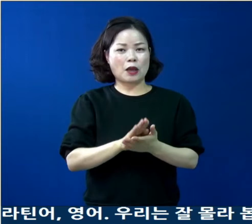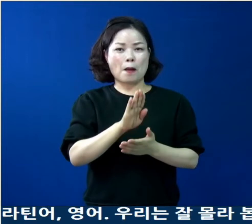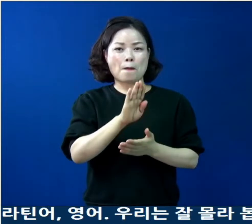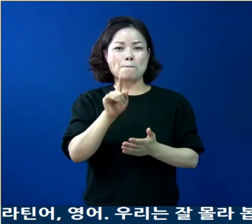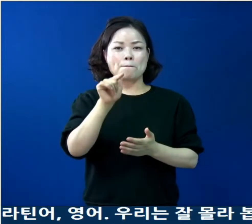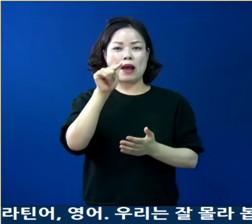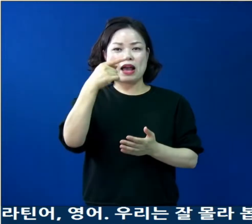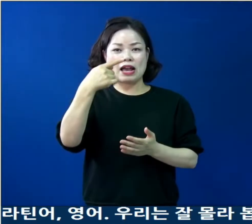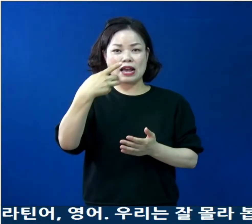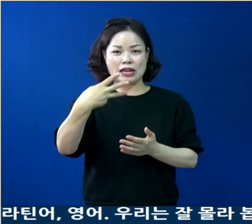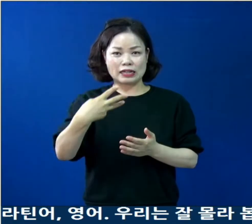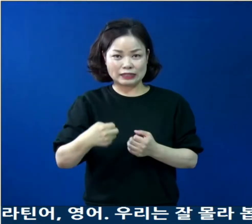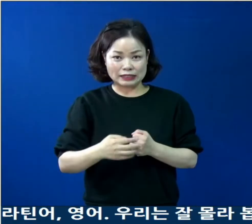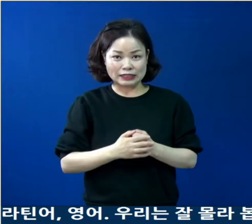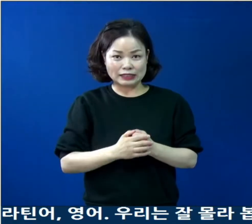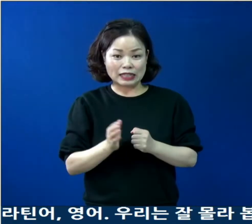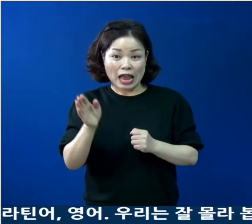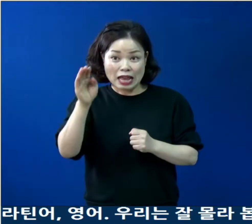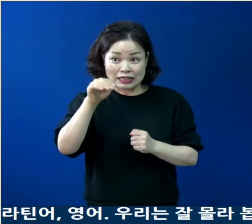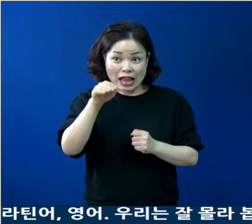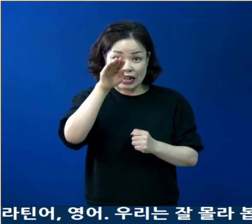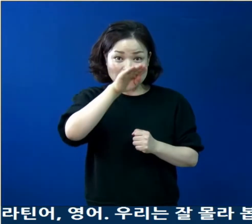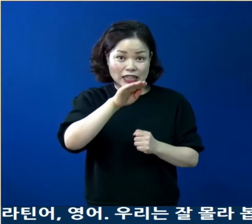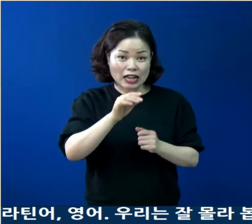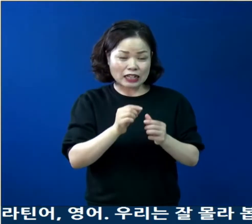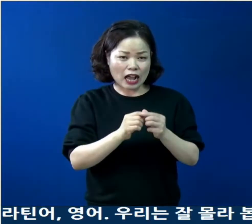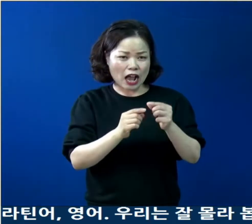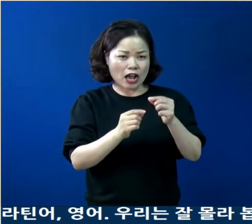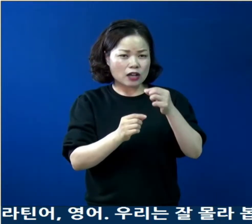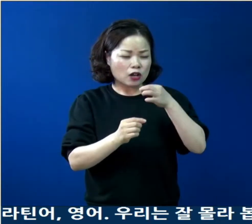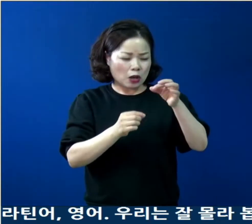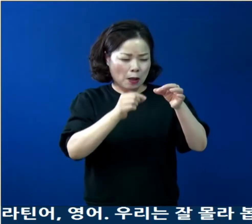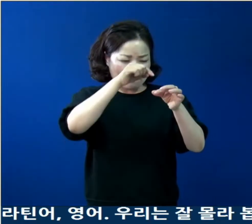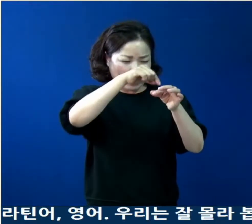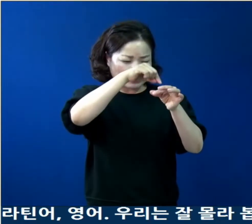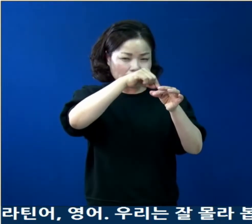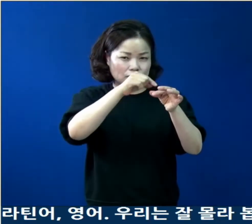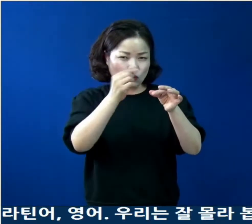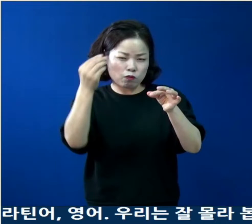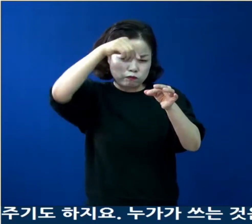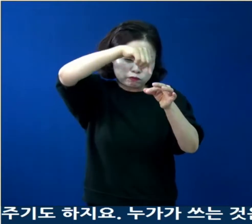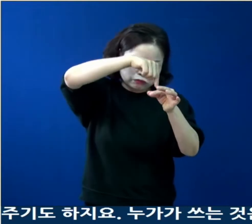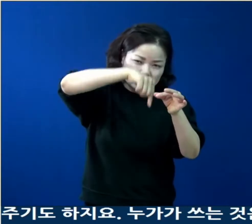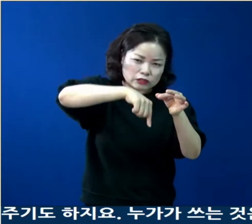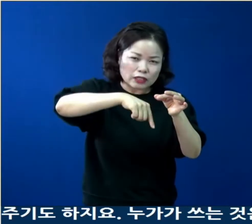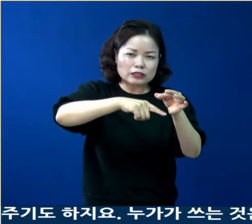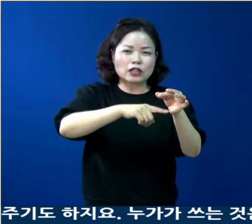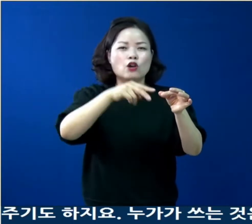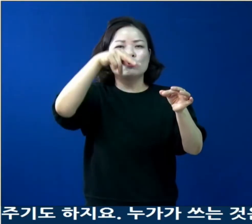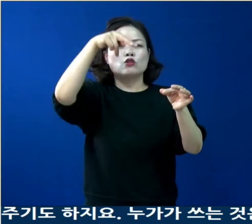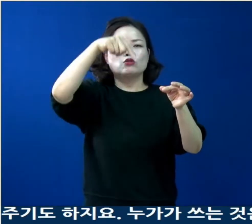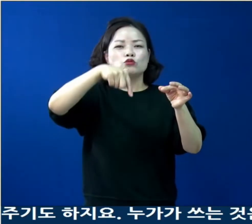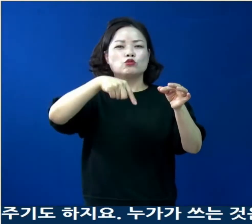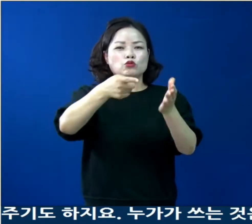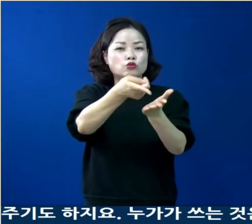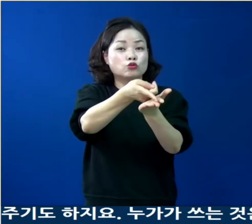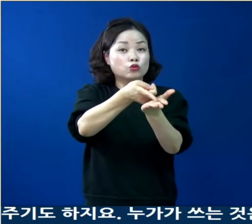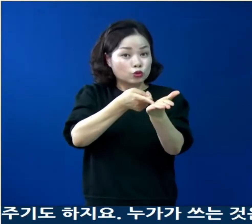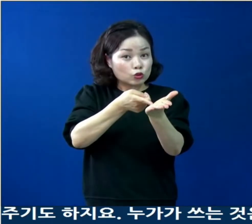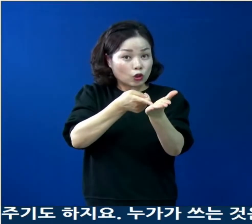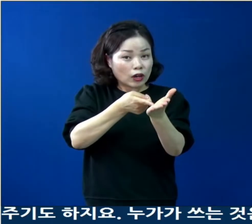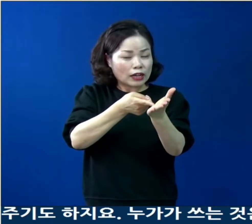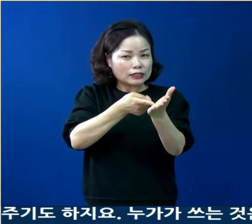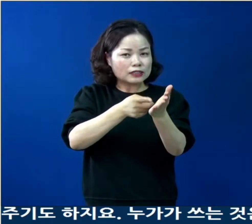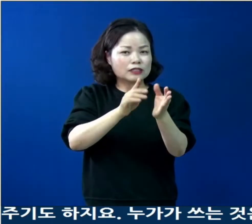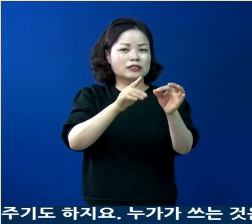낙타가 바늘귀로 들어갈 때 누가가 사용한 바늘은 수술용 바늘이다. 이 정도만 해도 누가의